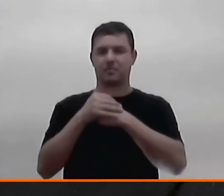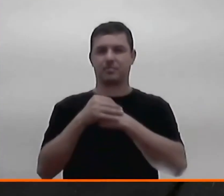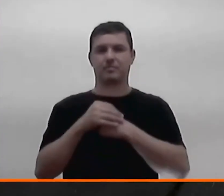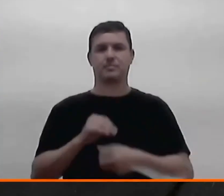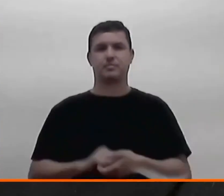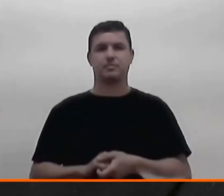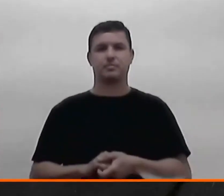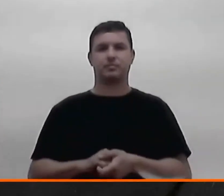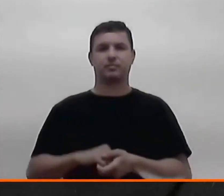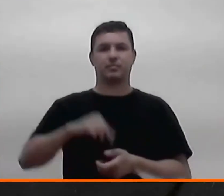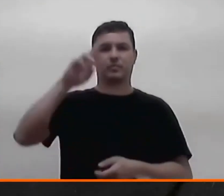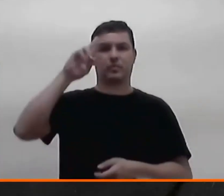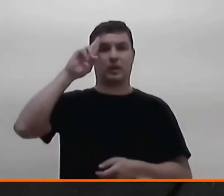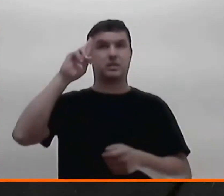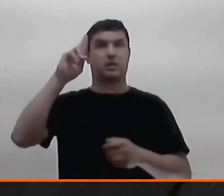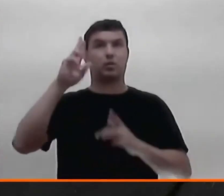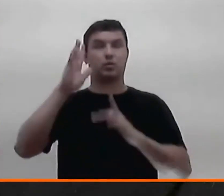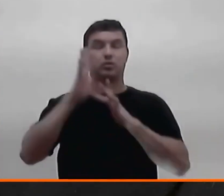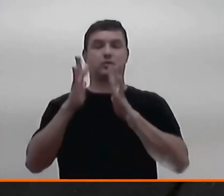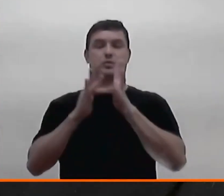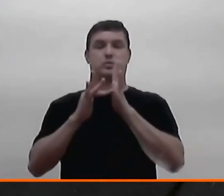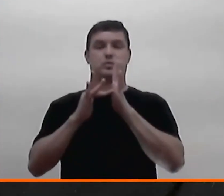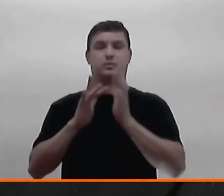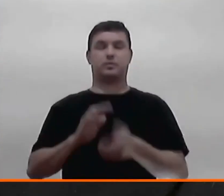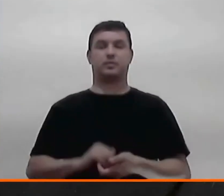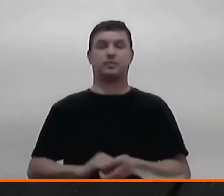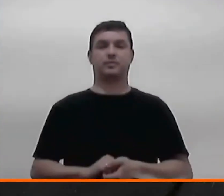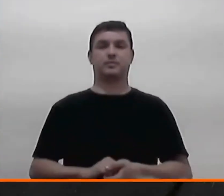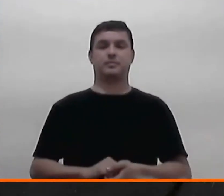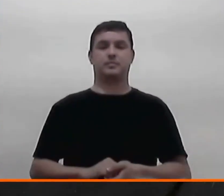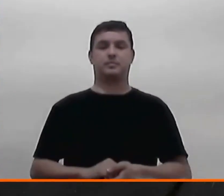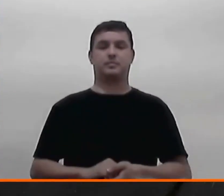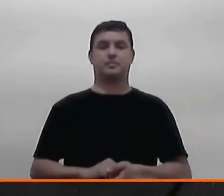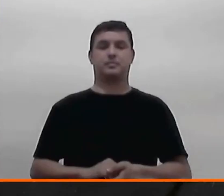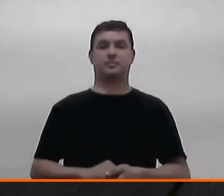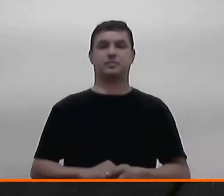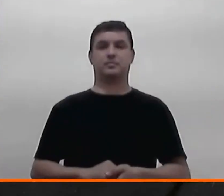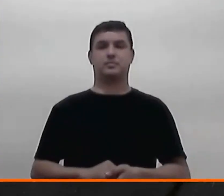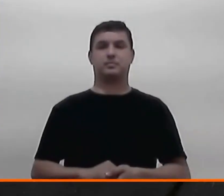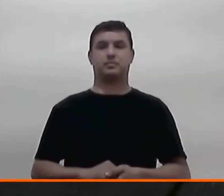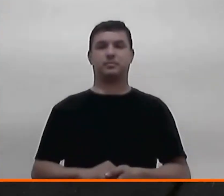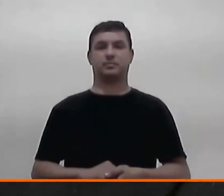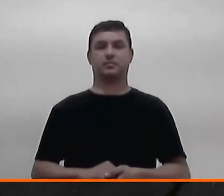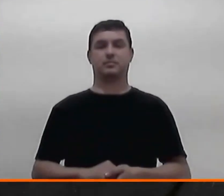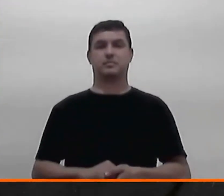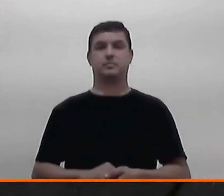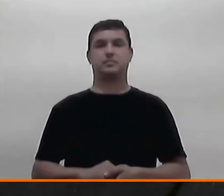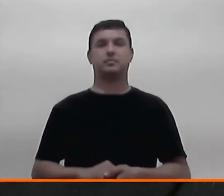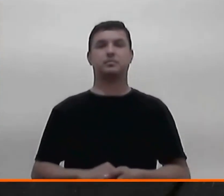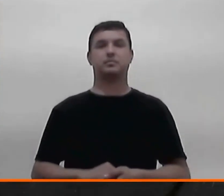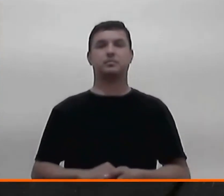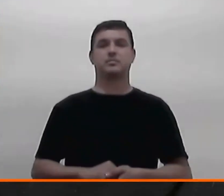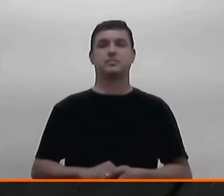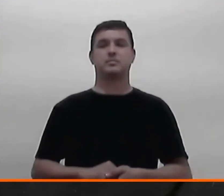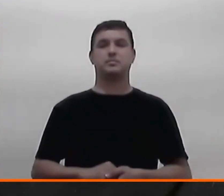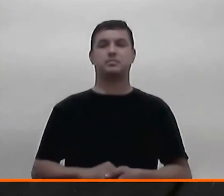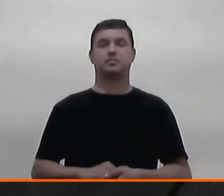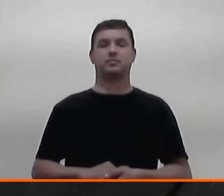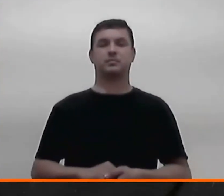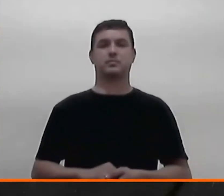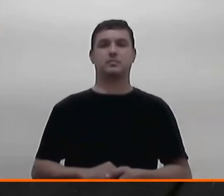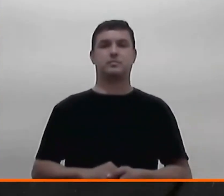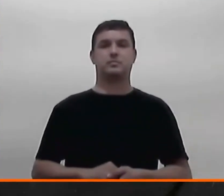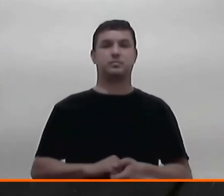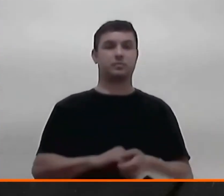Senhor Jesus, olha só isso. Isso é bem mais do que guardar o jardim.